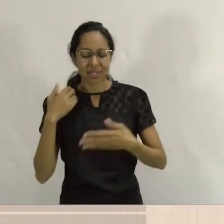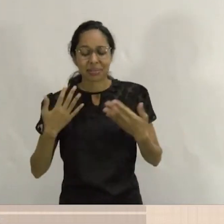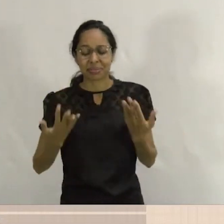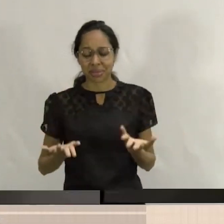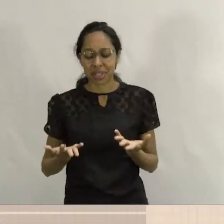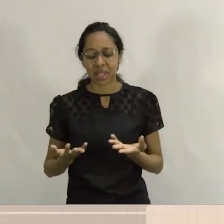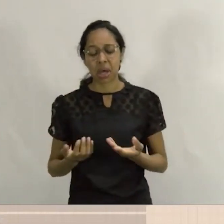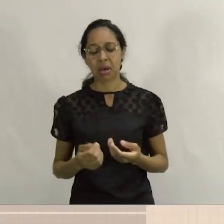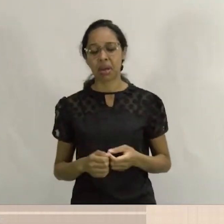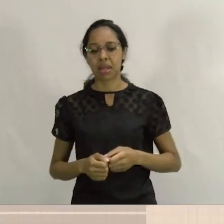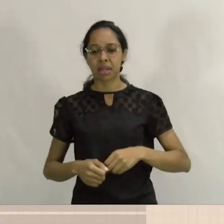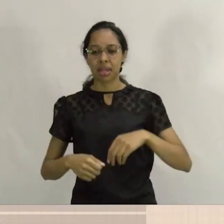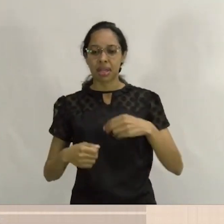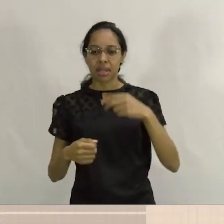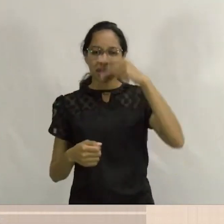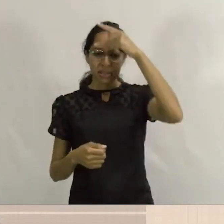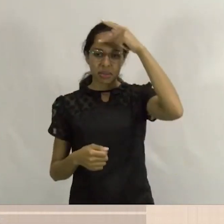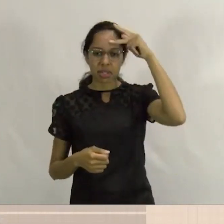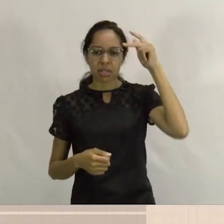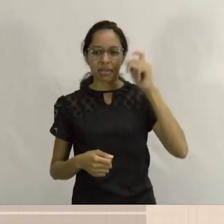vem contenda.